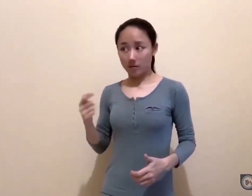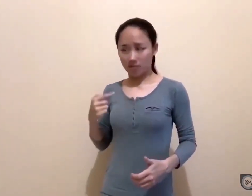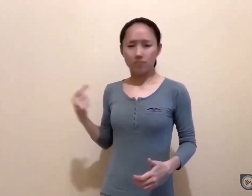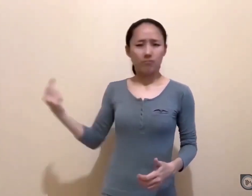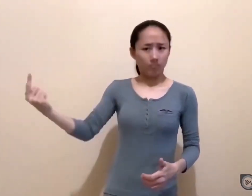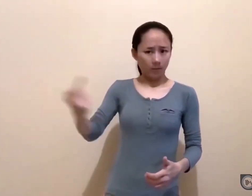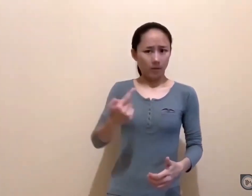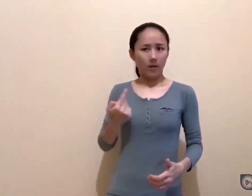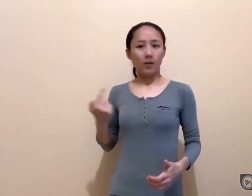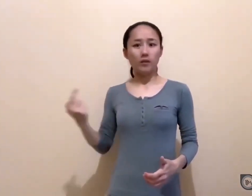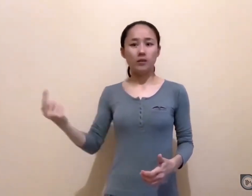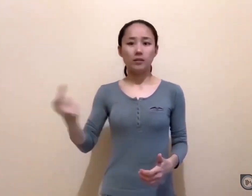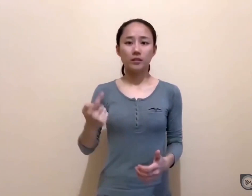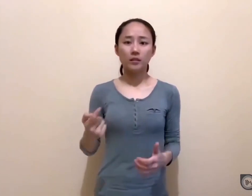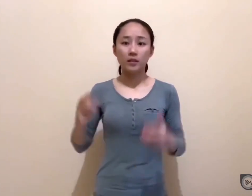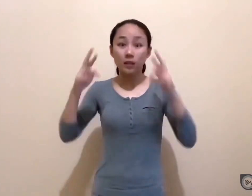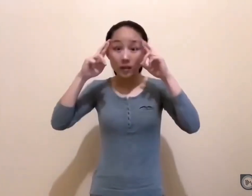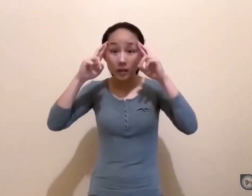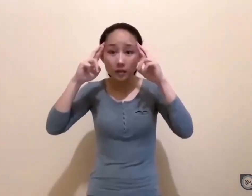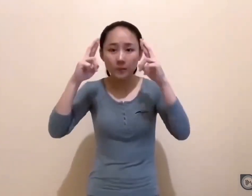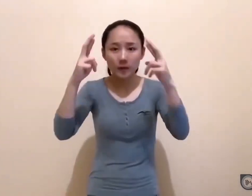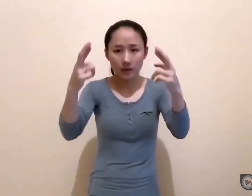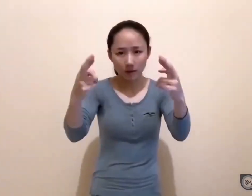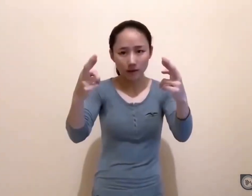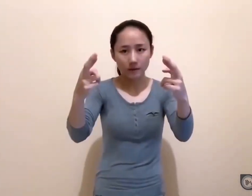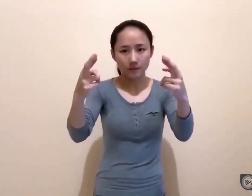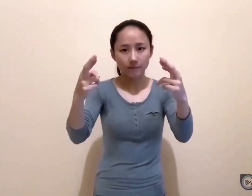Nós precisamos aceitar as diversidades.